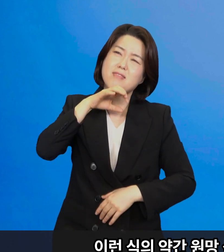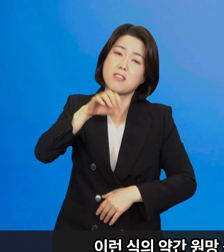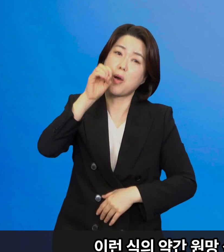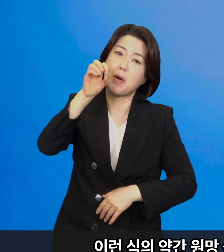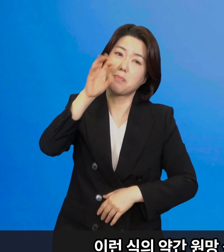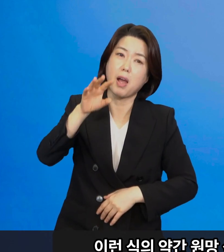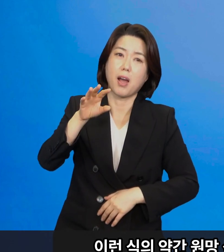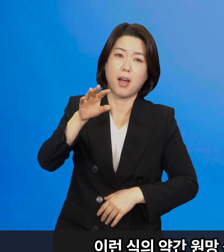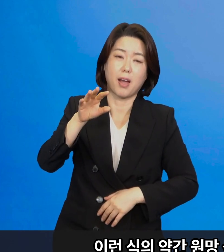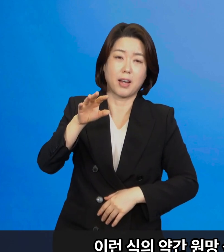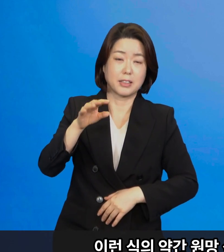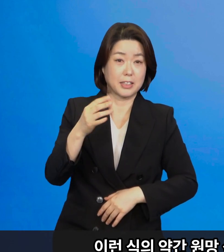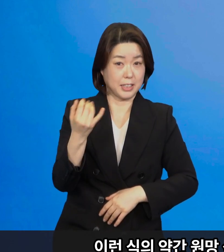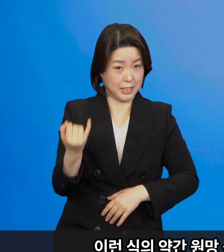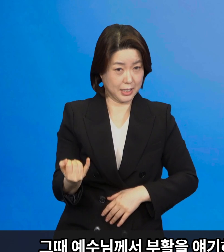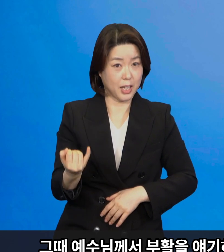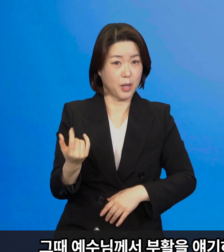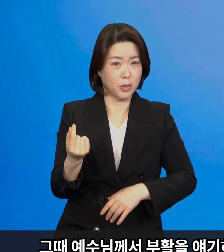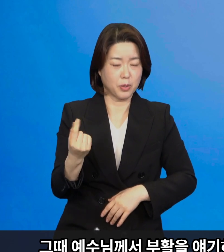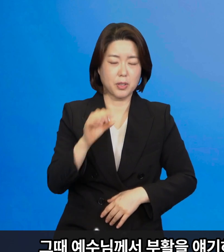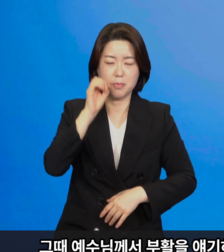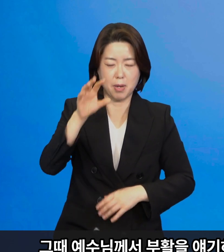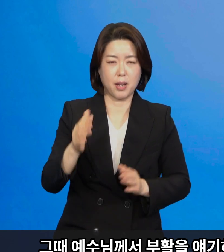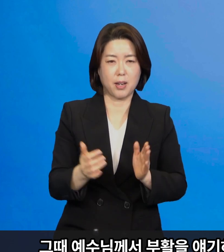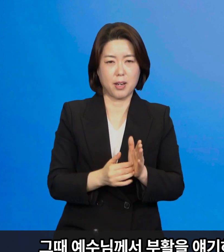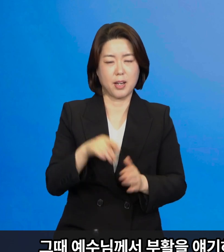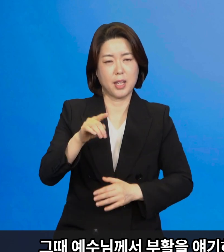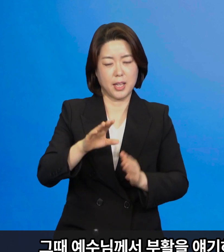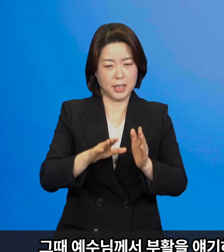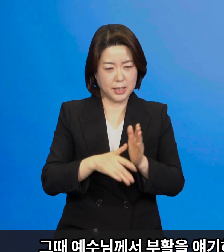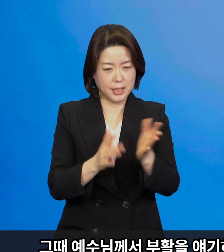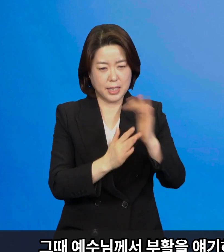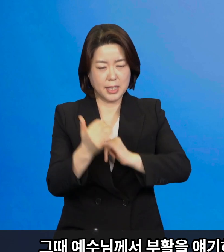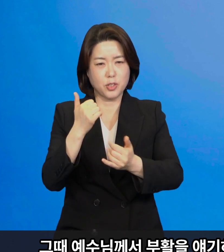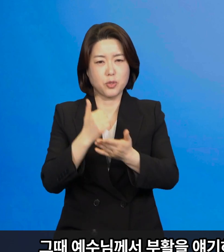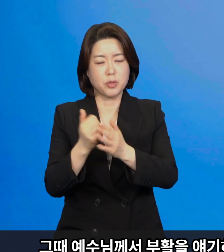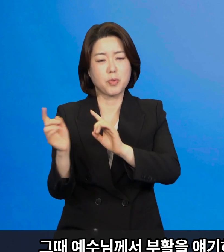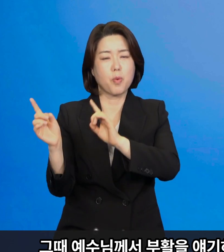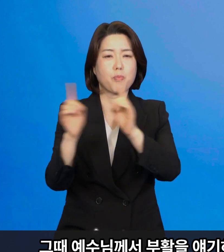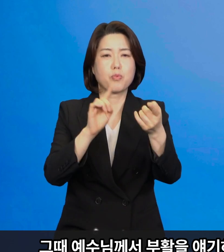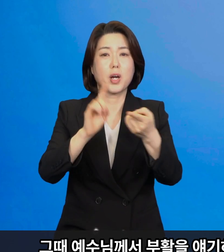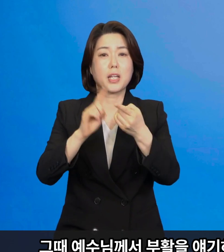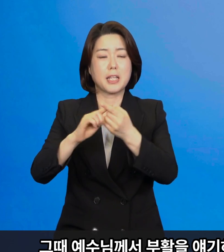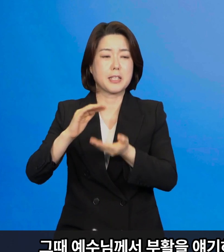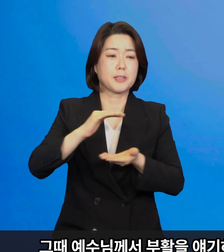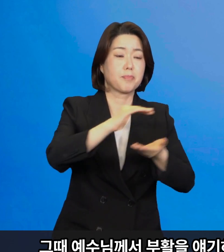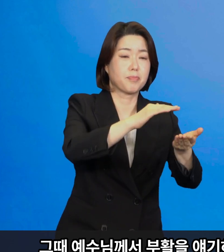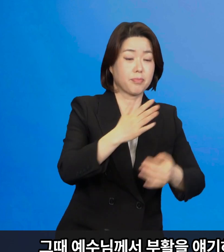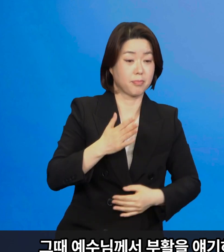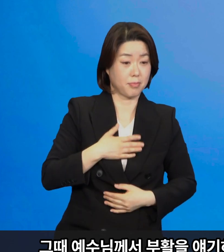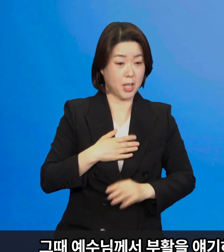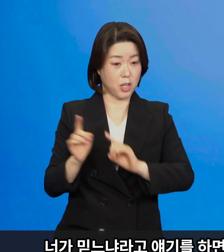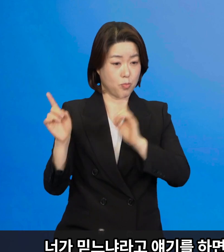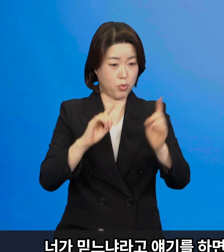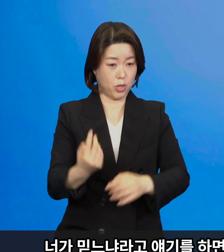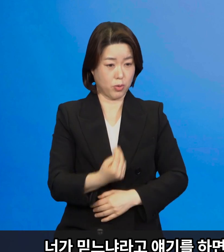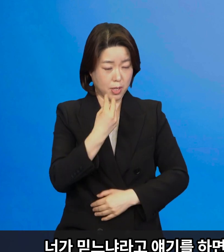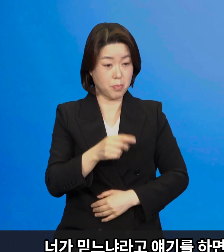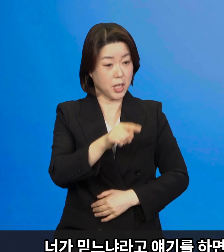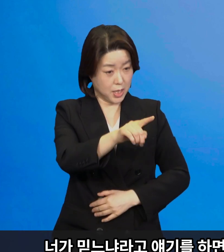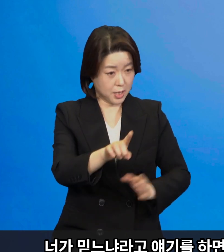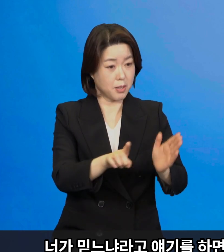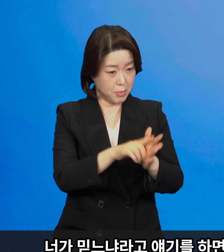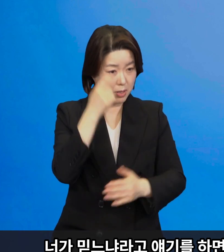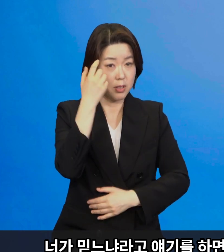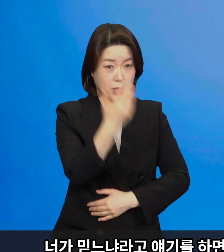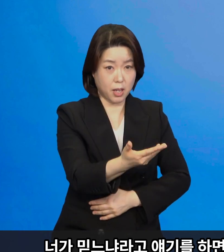말을 하기 시작하죠. 그때 예수님께서 부활을 얘기하십니다. 나는 부활이요 생명이다. 너가 믿느냐라고